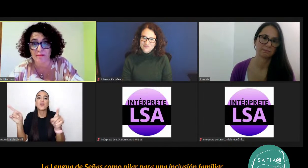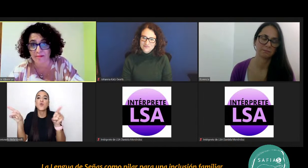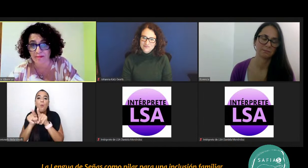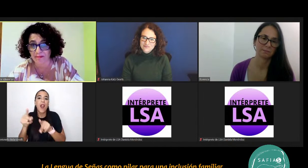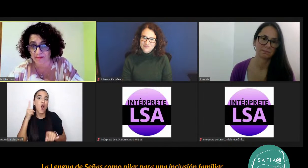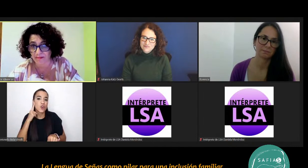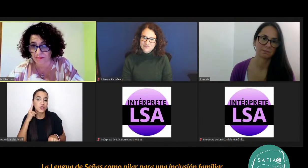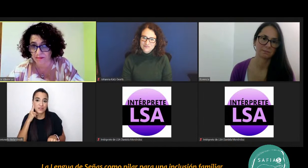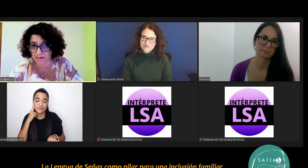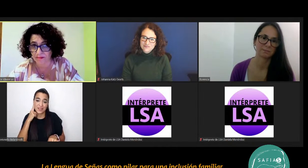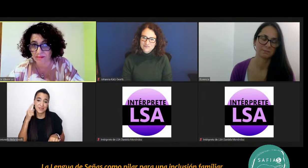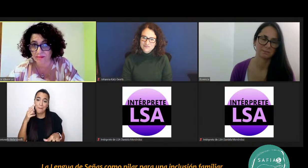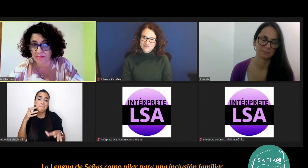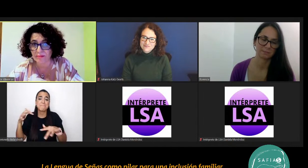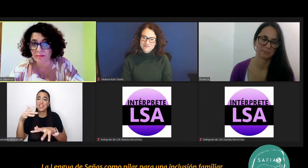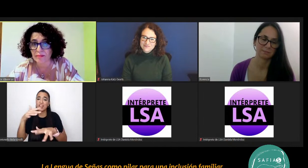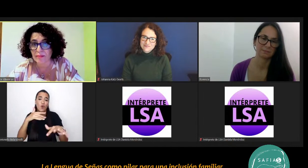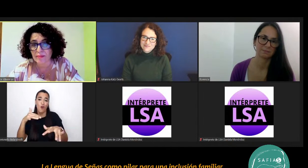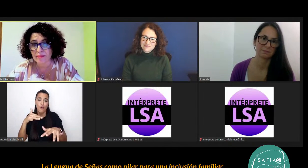mito.